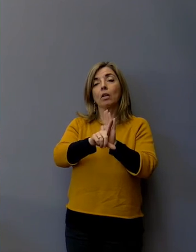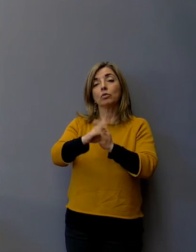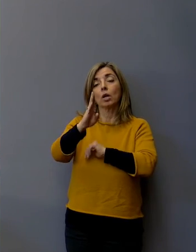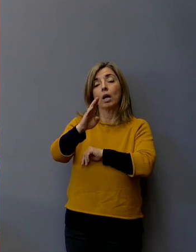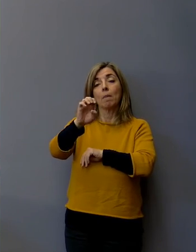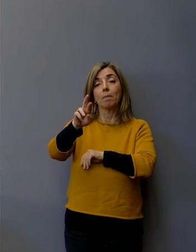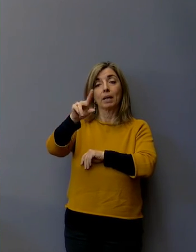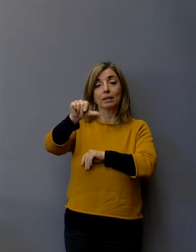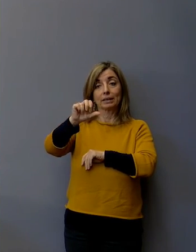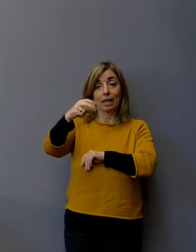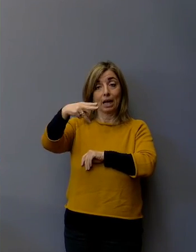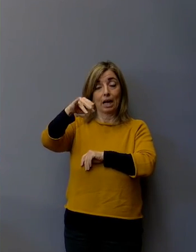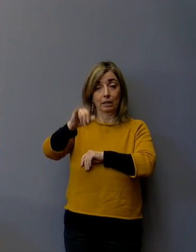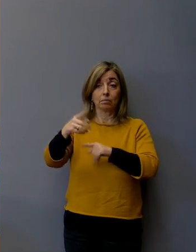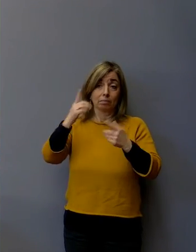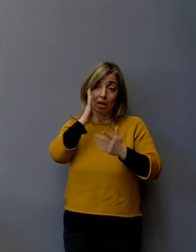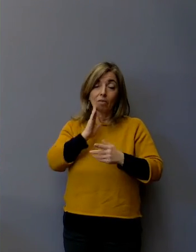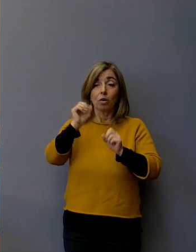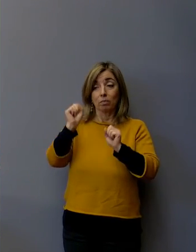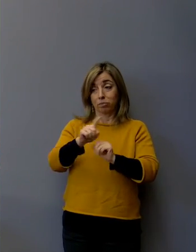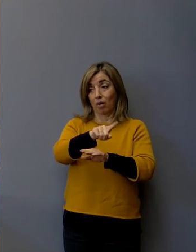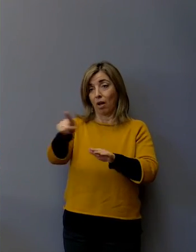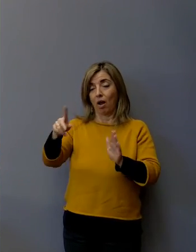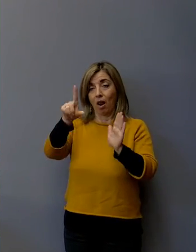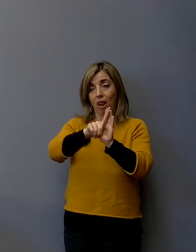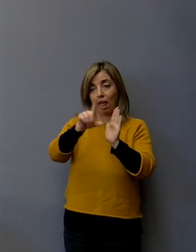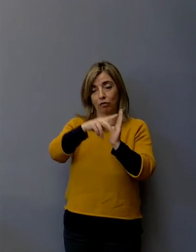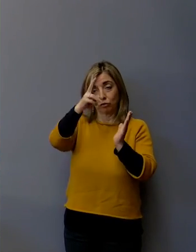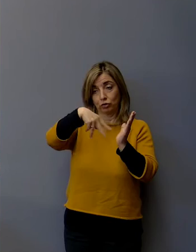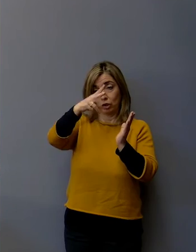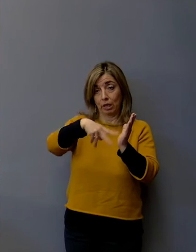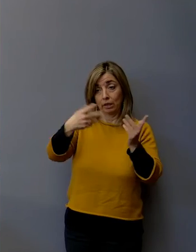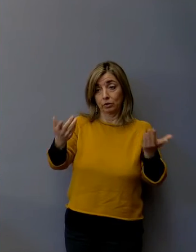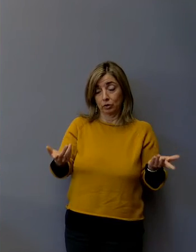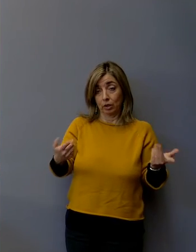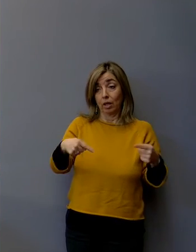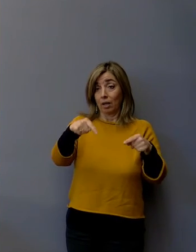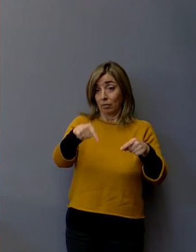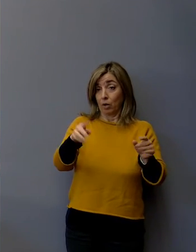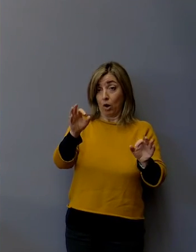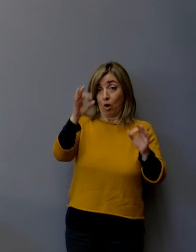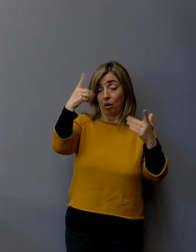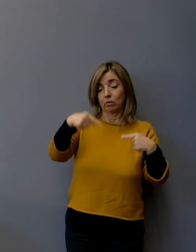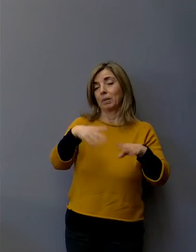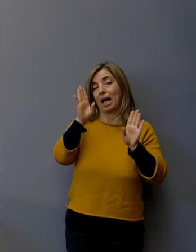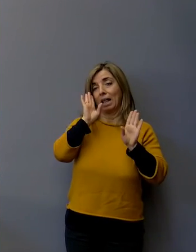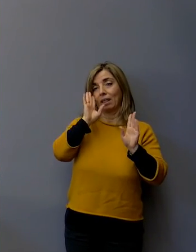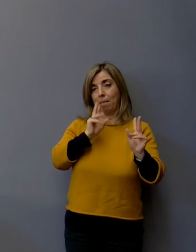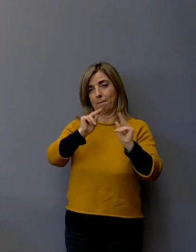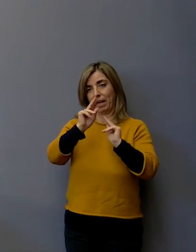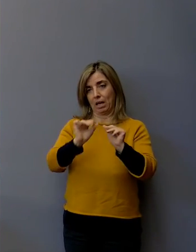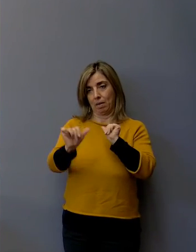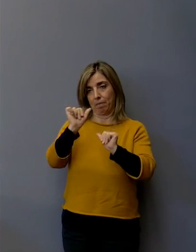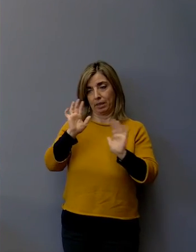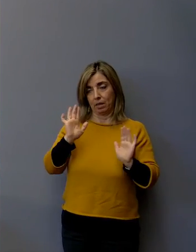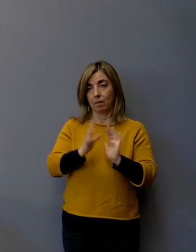poi io non rispondo a tutto però perlomeno in quest'occasione fatemi dire che bisogna stare un attimo attenti prima di dire così